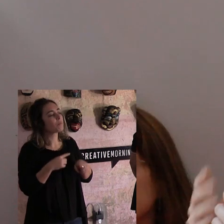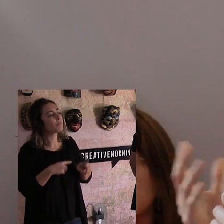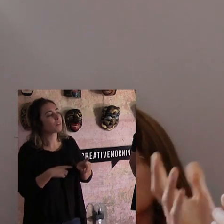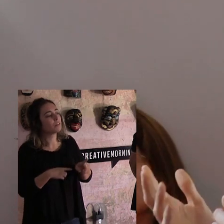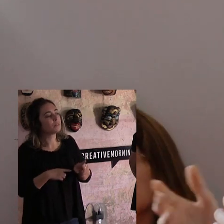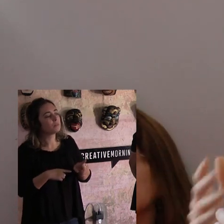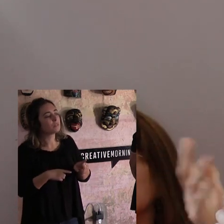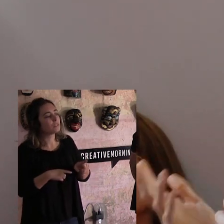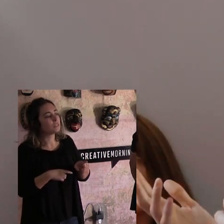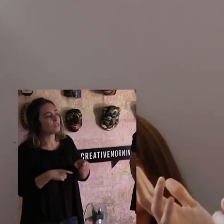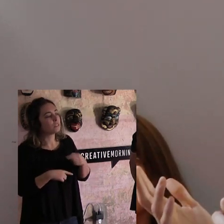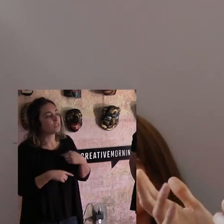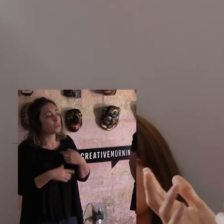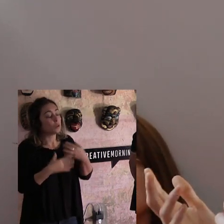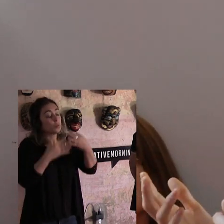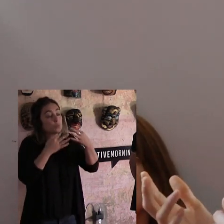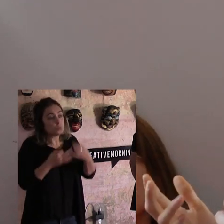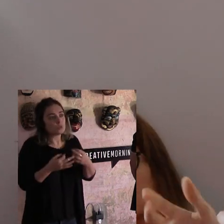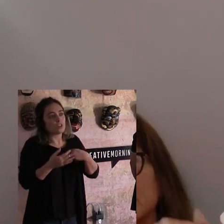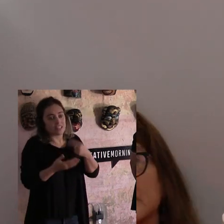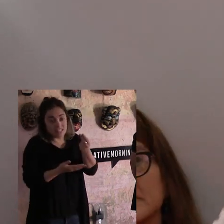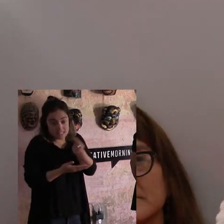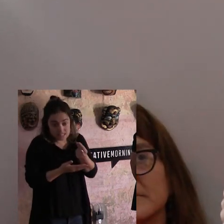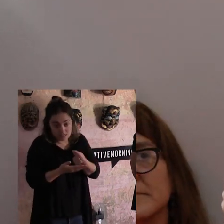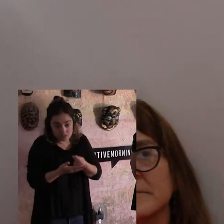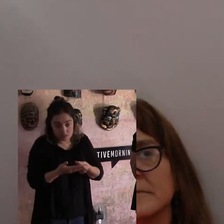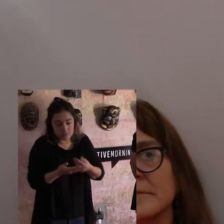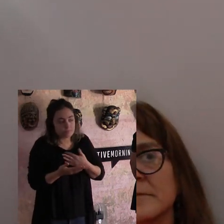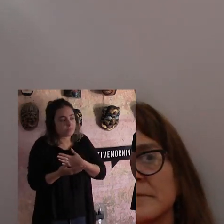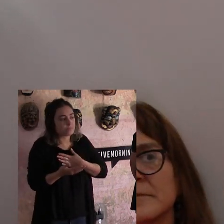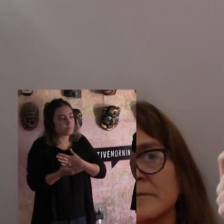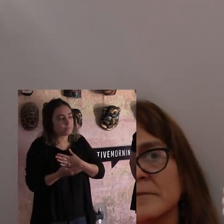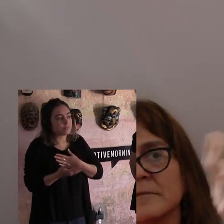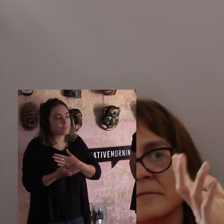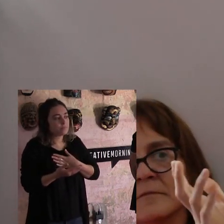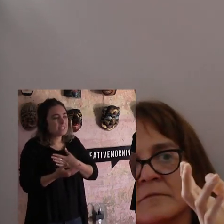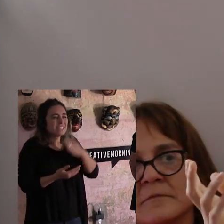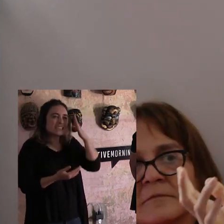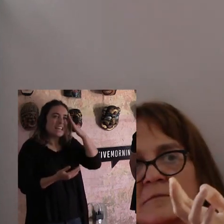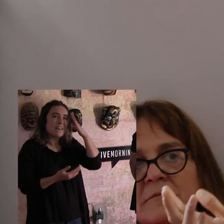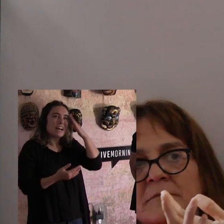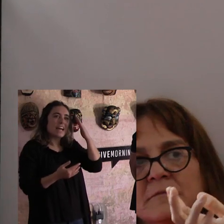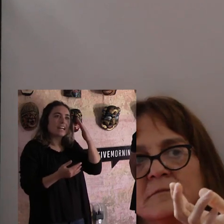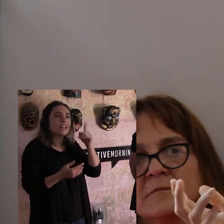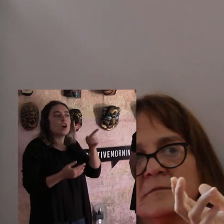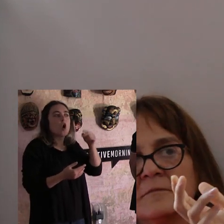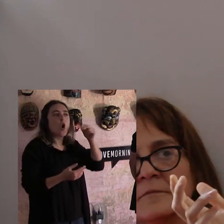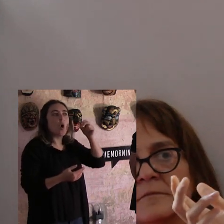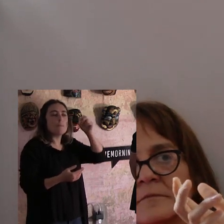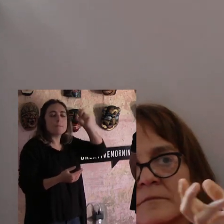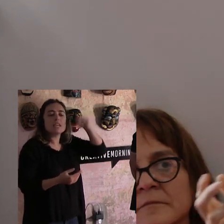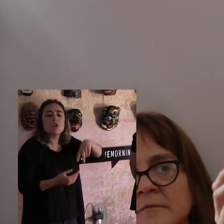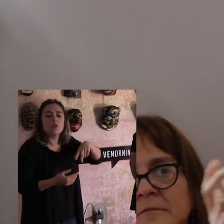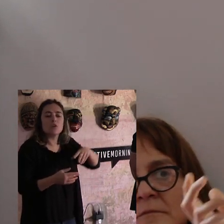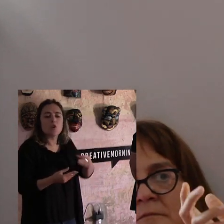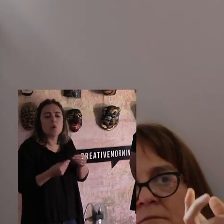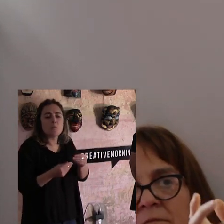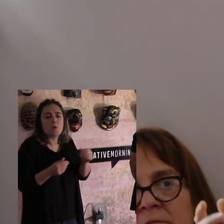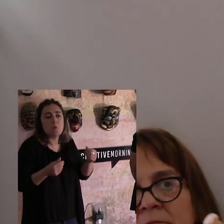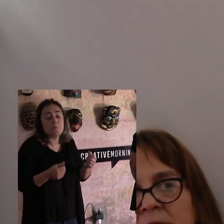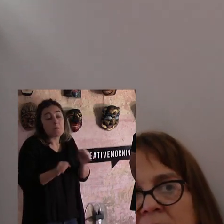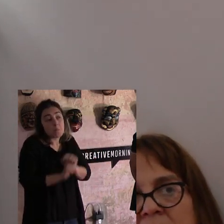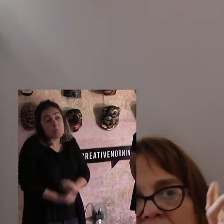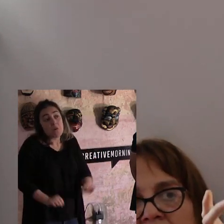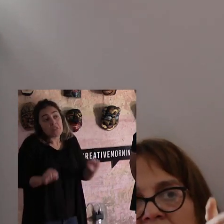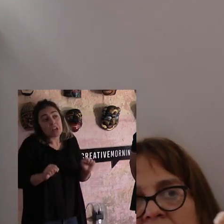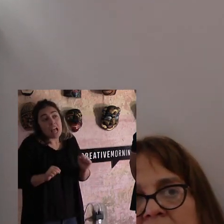Y bueno, justamente en este mundo que yo me desarrollo, me gustaría saber tu opinión de cómo podría yo, por ejemplo,